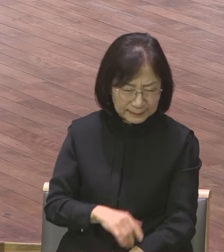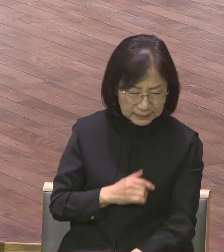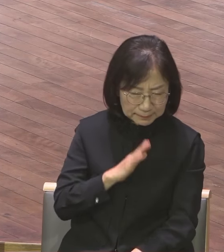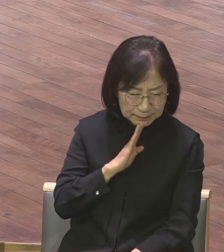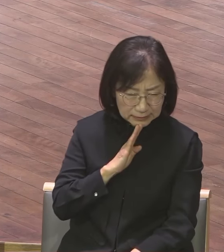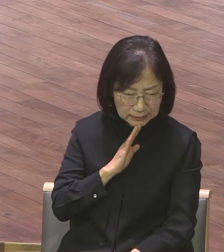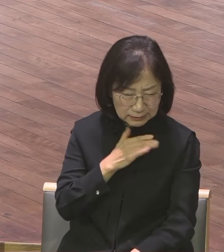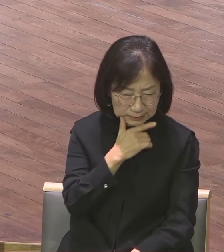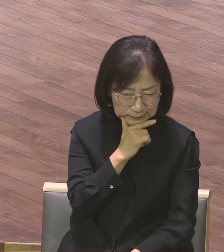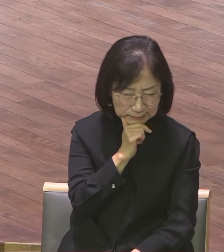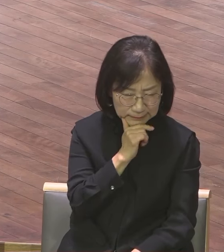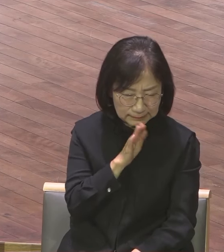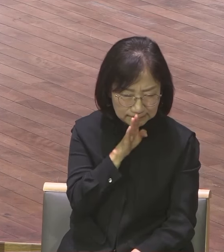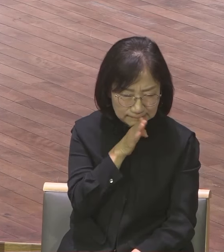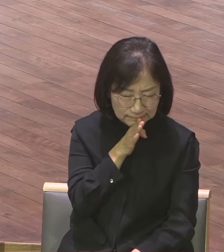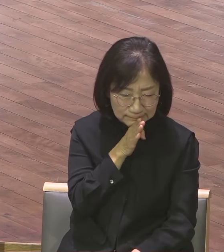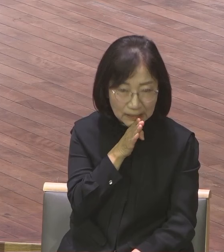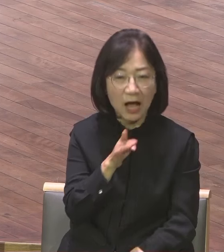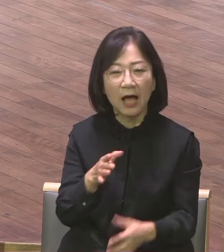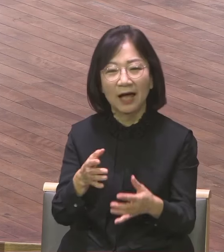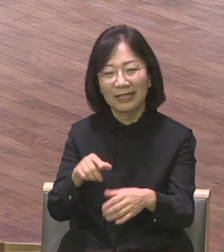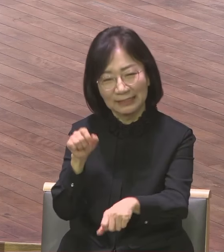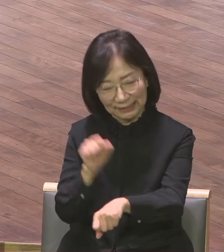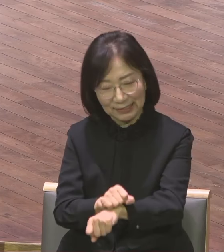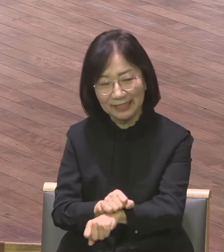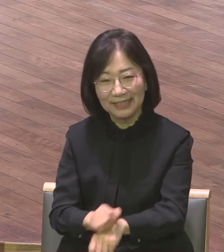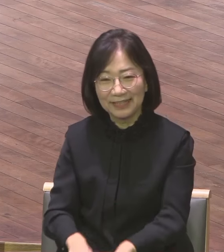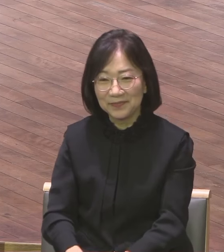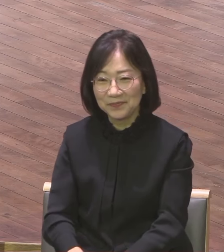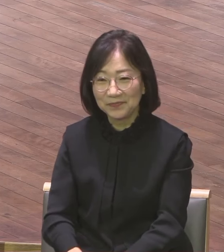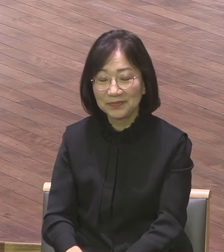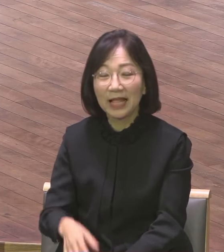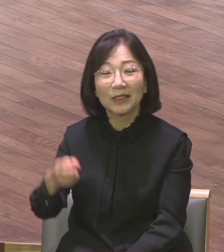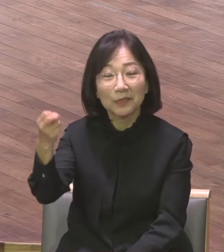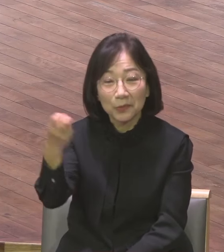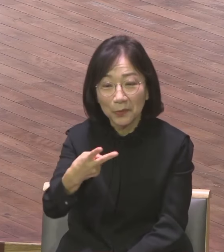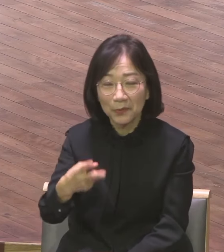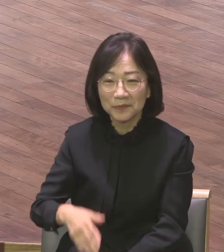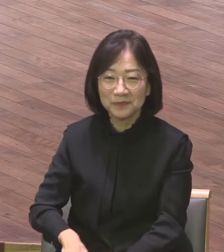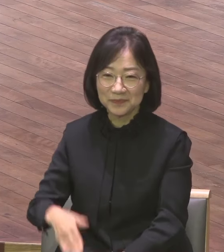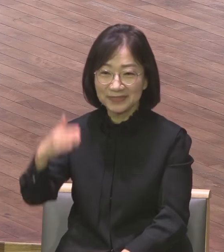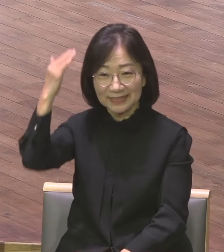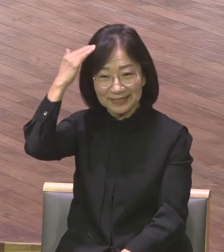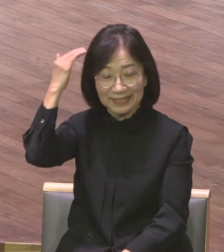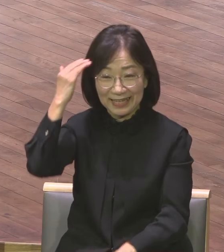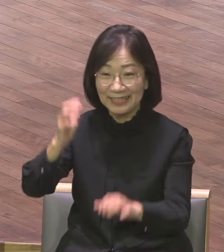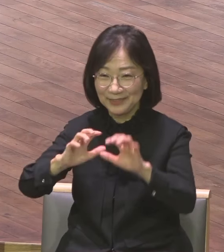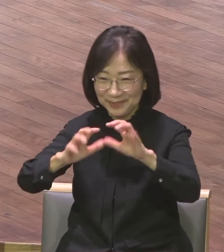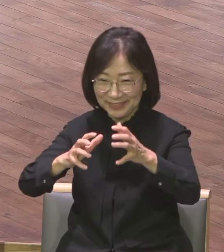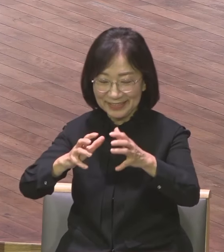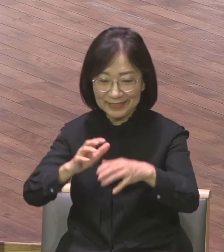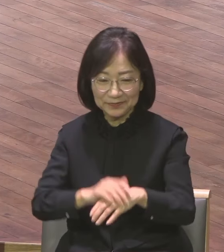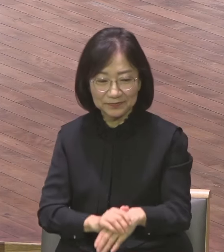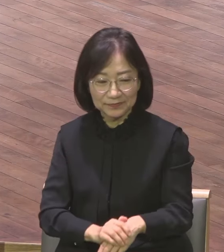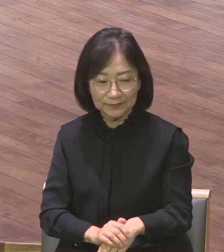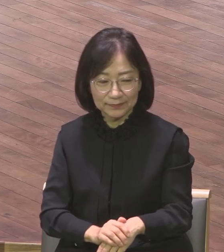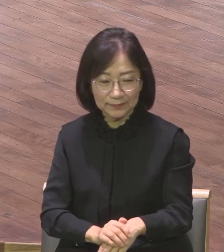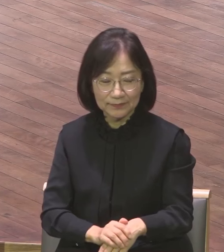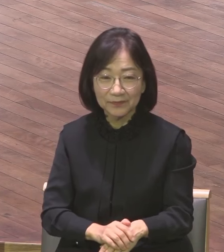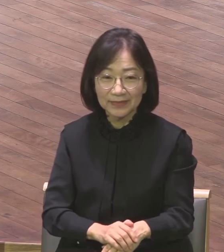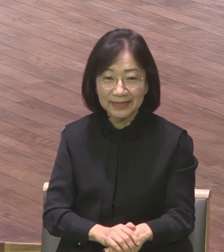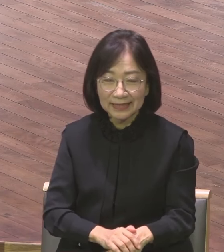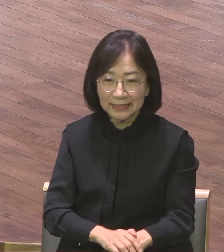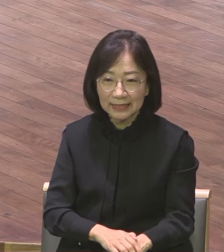민족이 우리 민족이지요. 또 한편으로는 또 우리나라가 또 세계에서